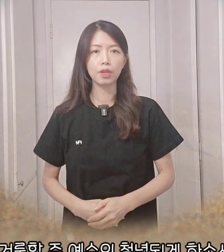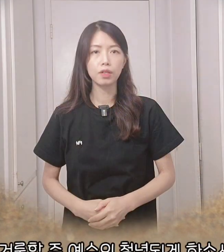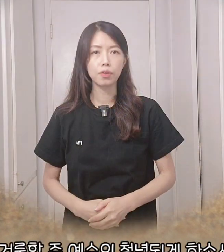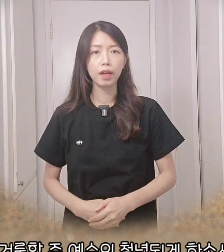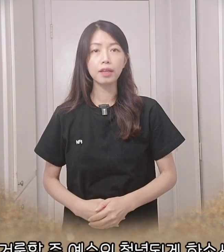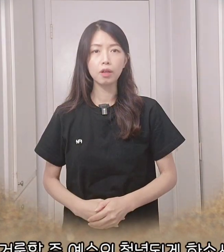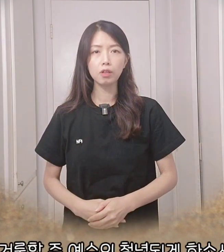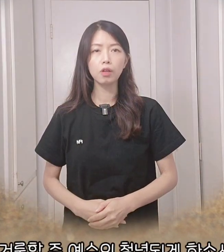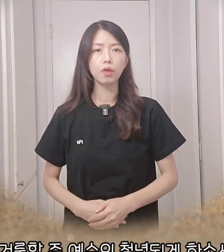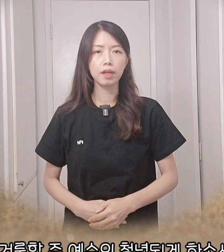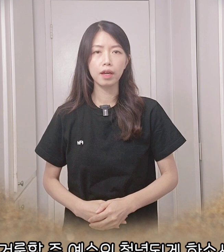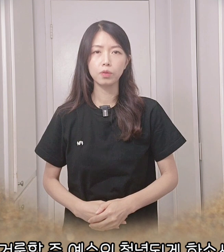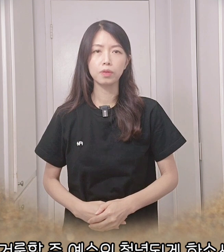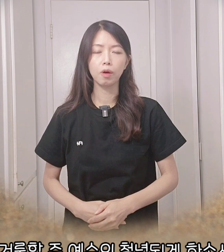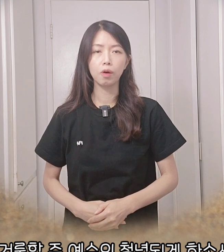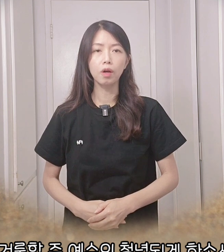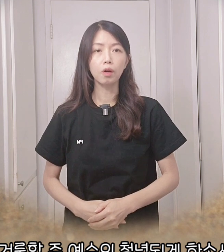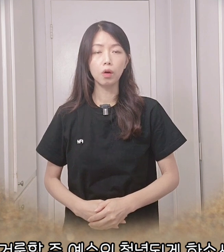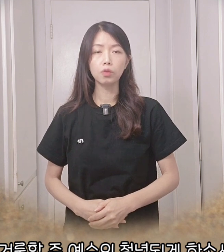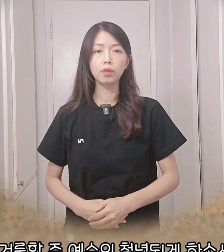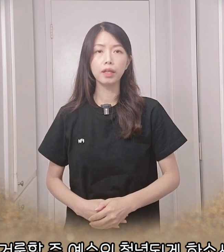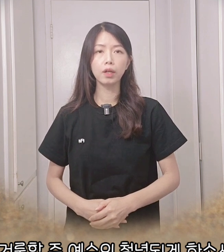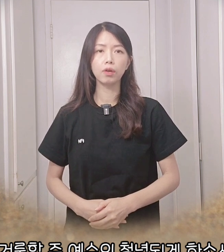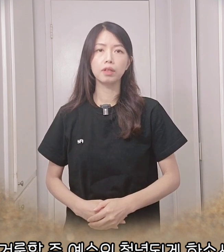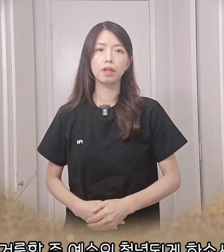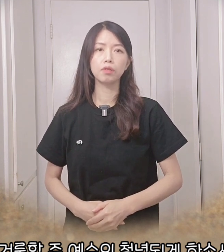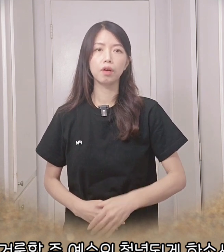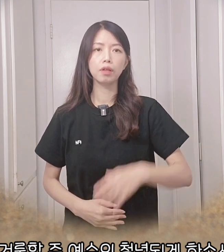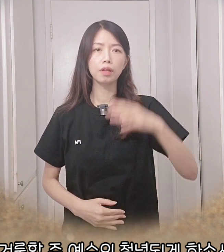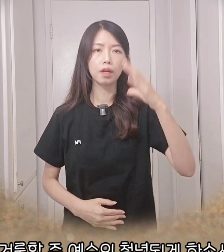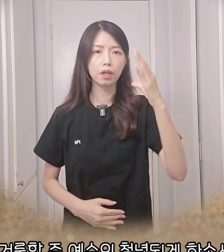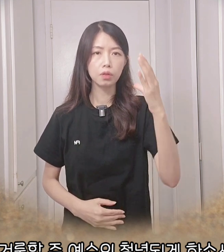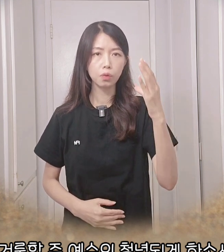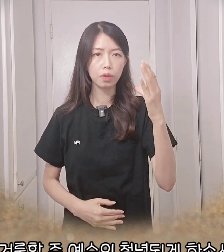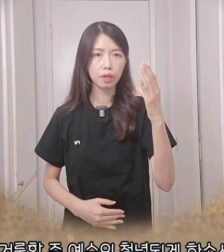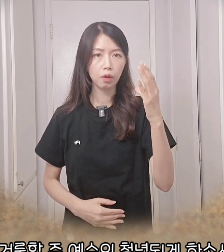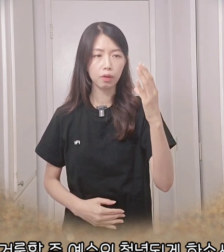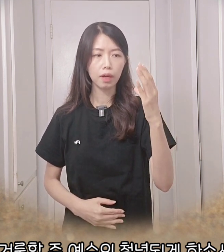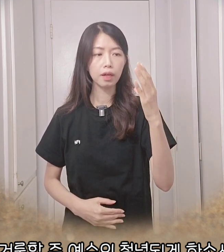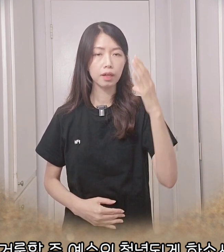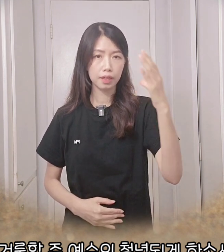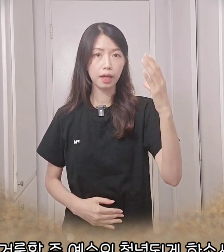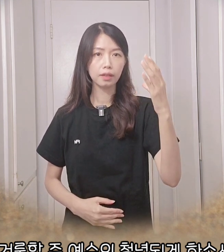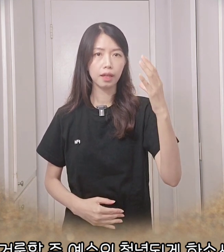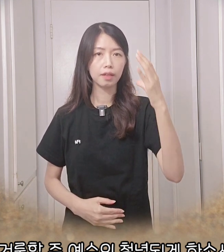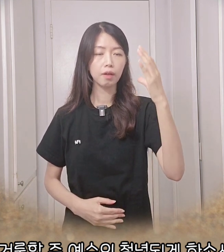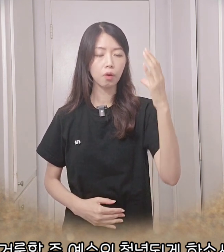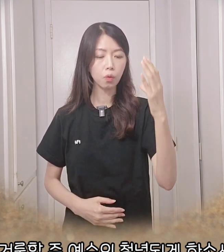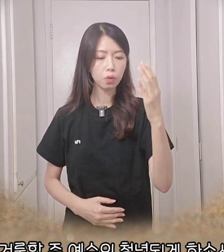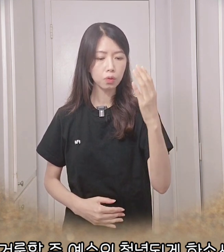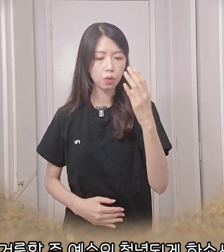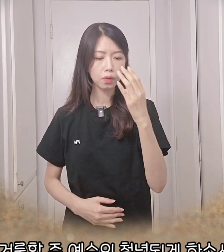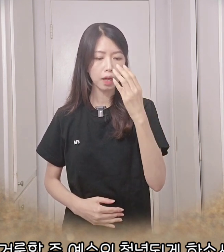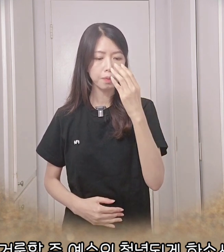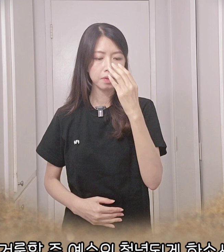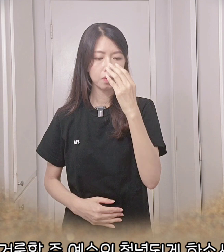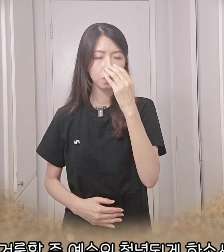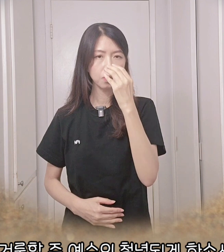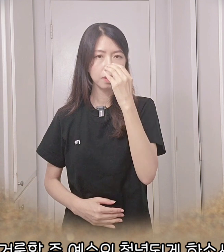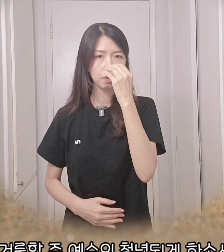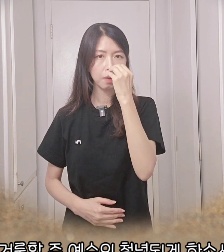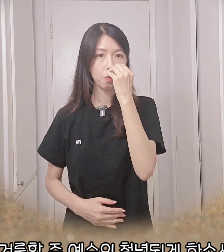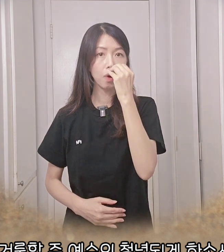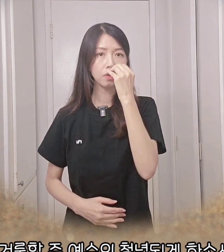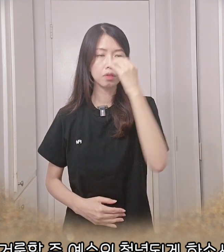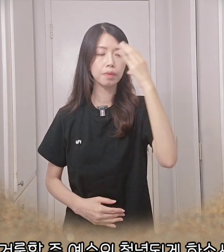거룩한 주 예수의 청년 되게 하소서. 거룩하다라고 한 뜻의 수어는 손을 이렇게 이 상태에서 코 쪽으로 가면서